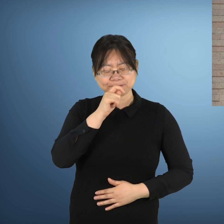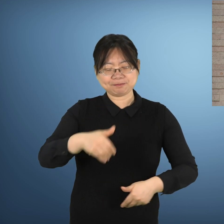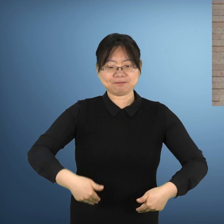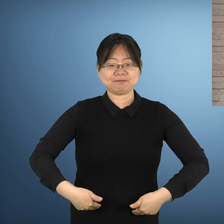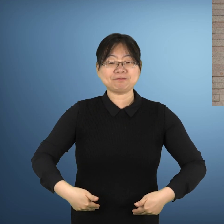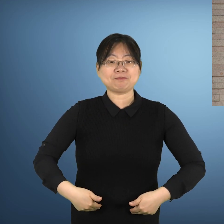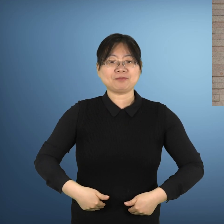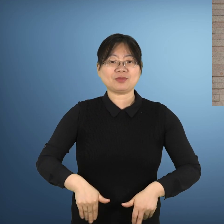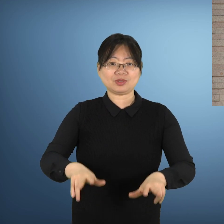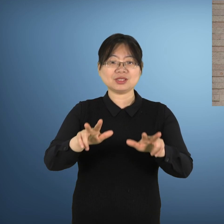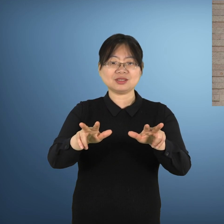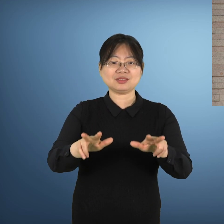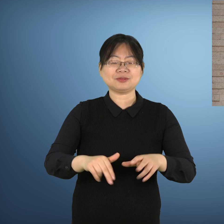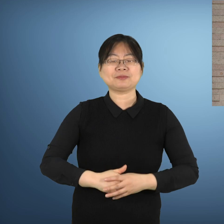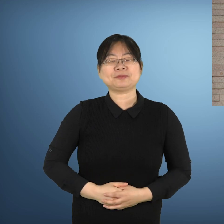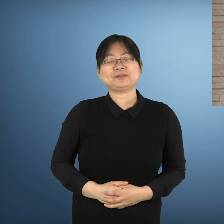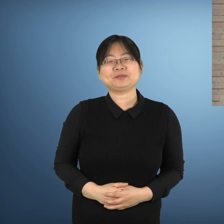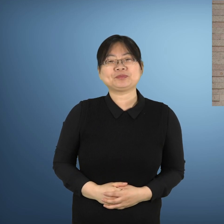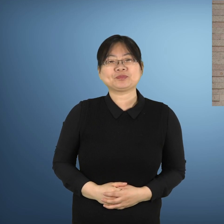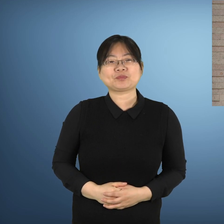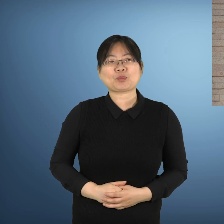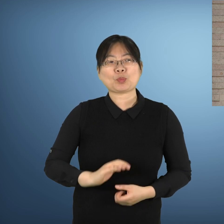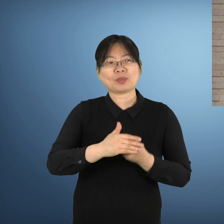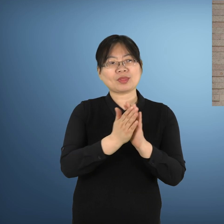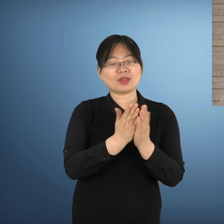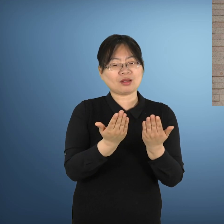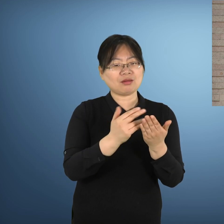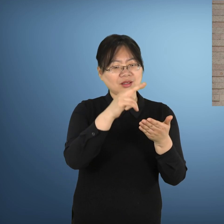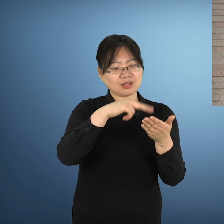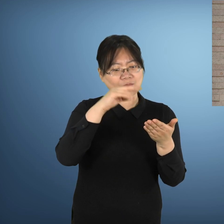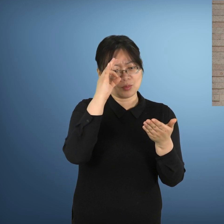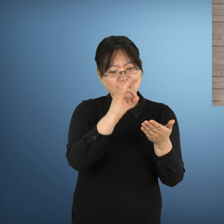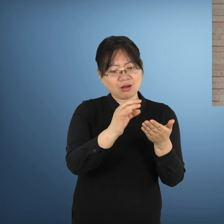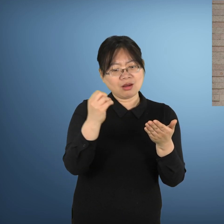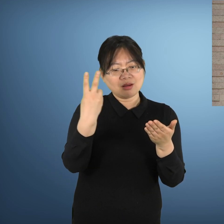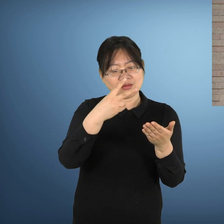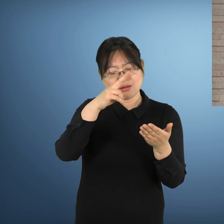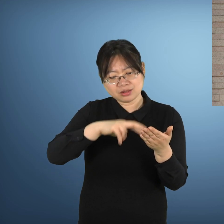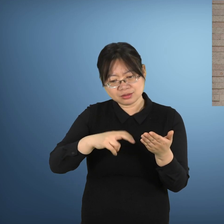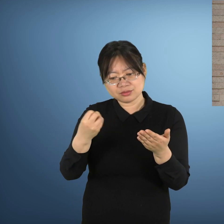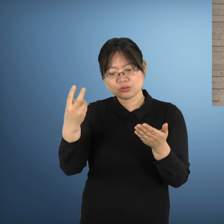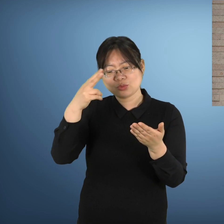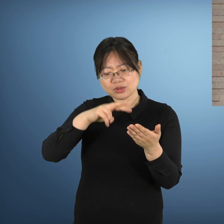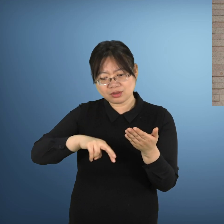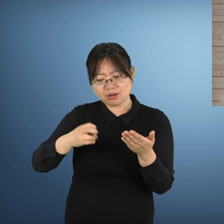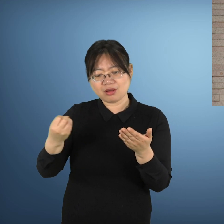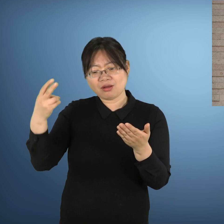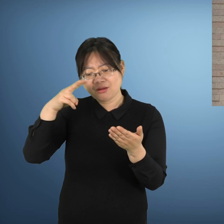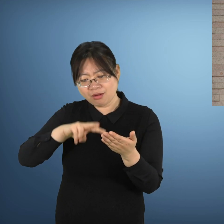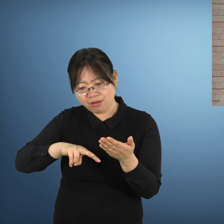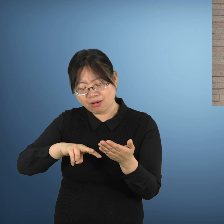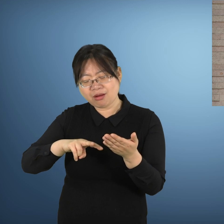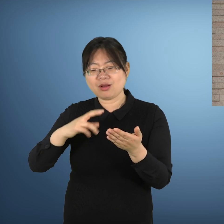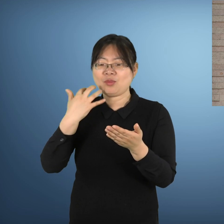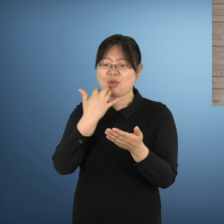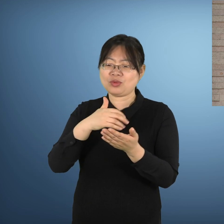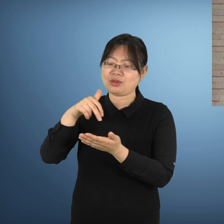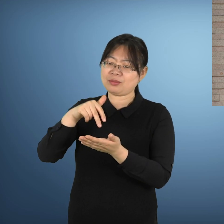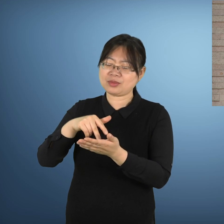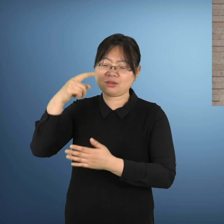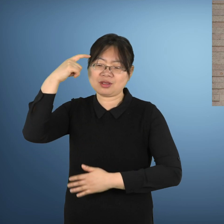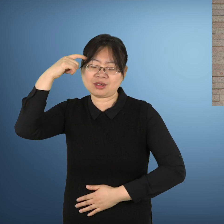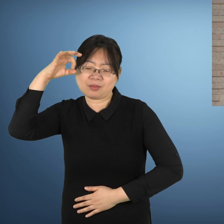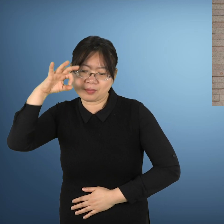이 본문을 놓고 한참 읽어보고 또 읽어보고 베드로의 입장에서